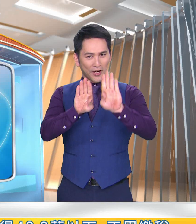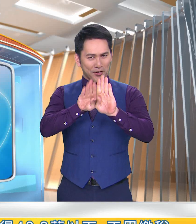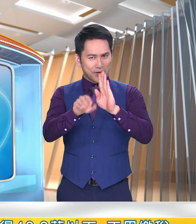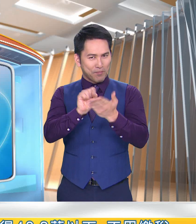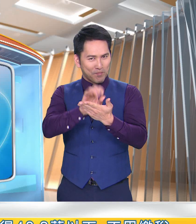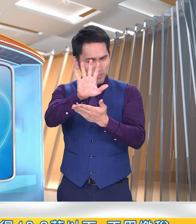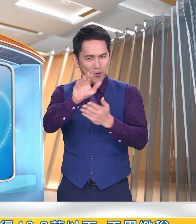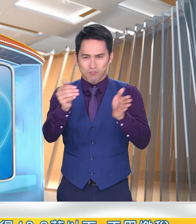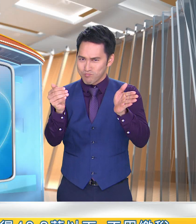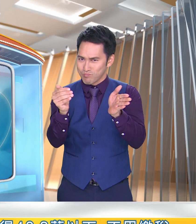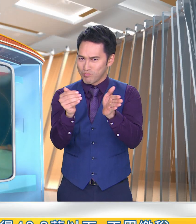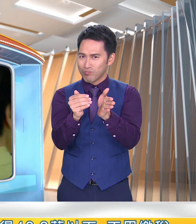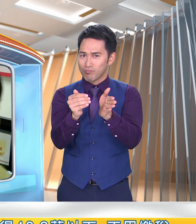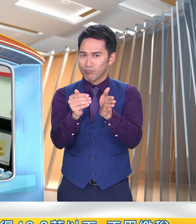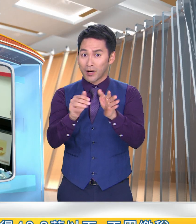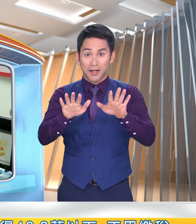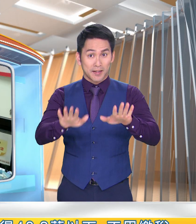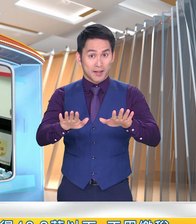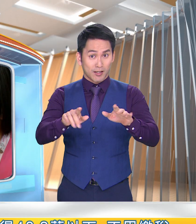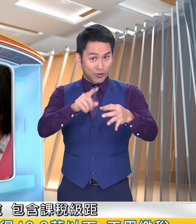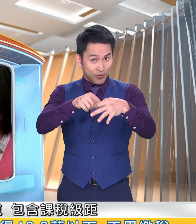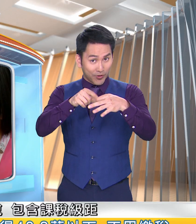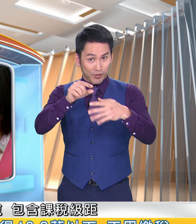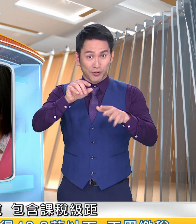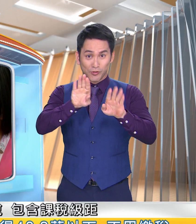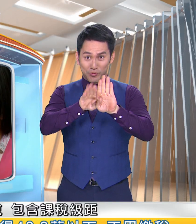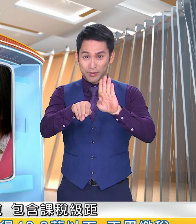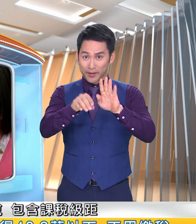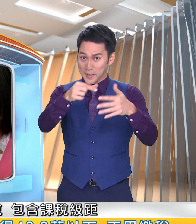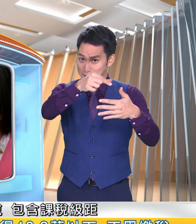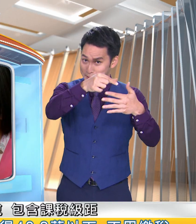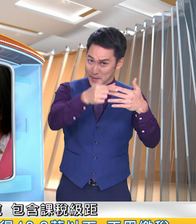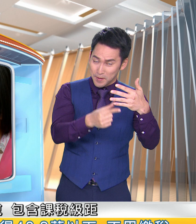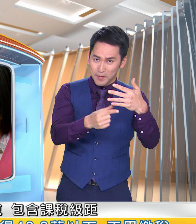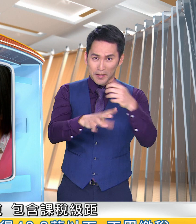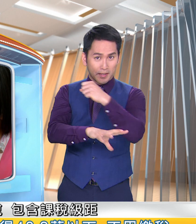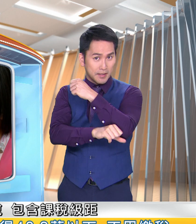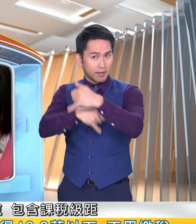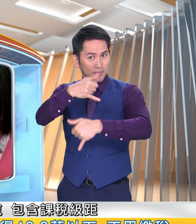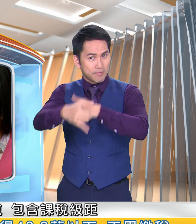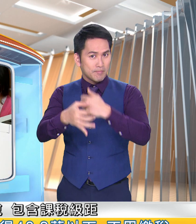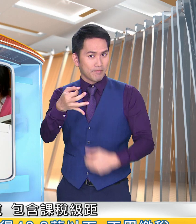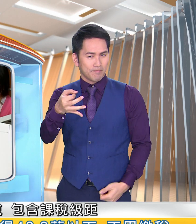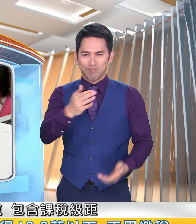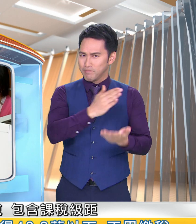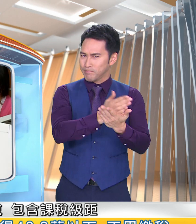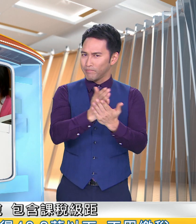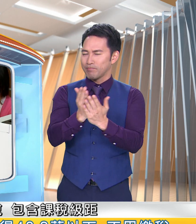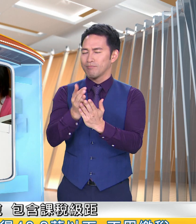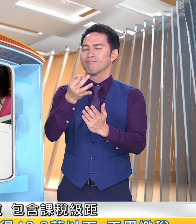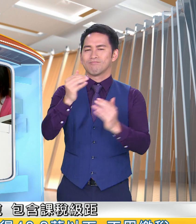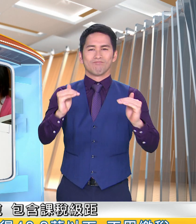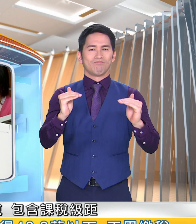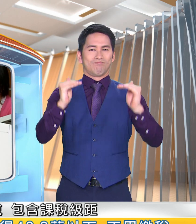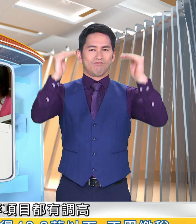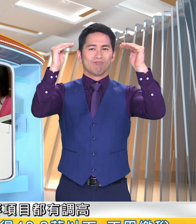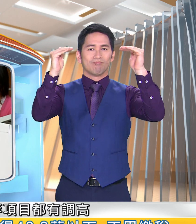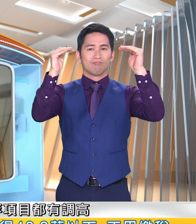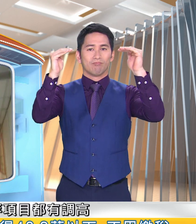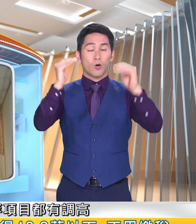五月报税季到来，在今年申报所得税，包含课税集聚，还有基本生活费